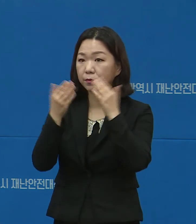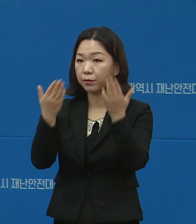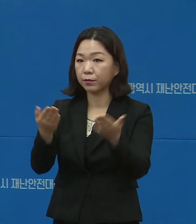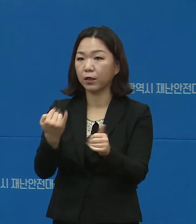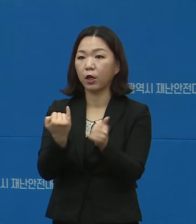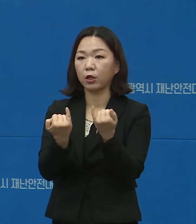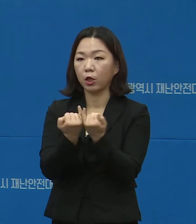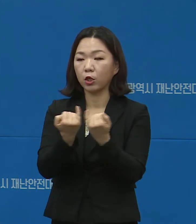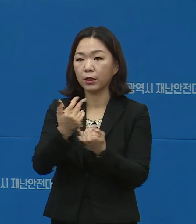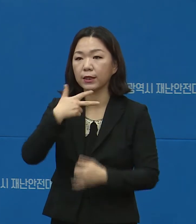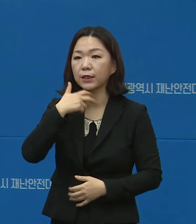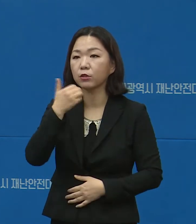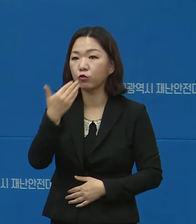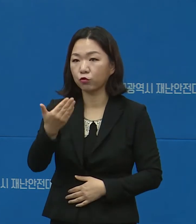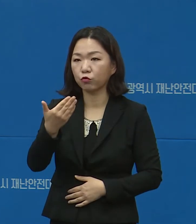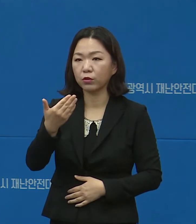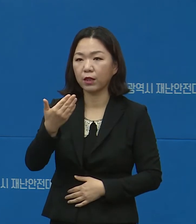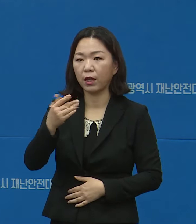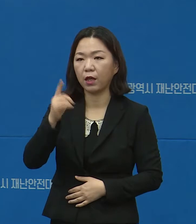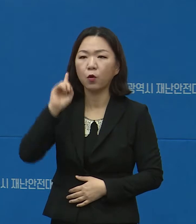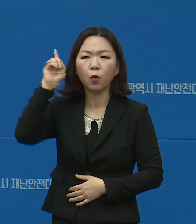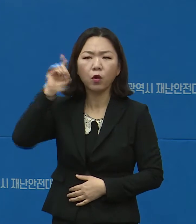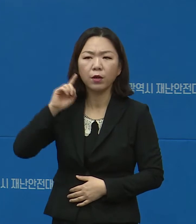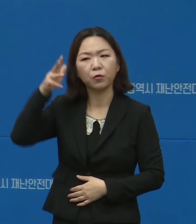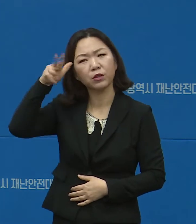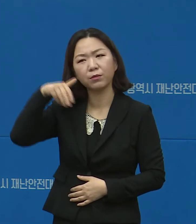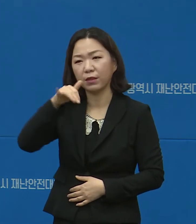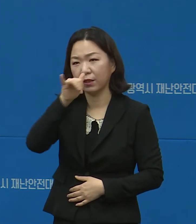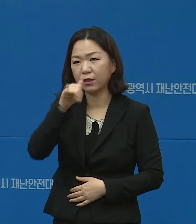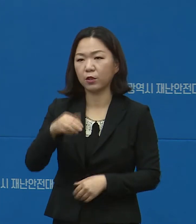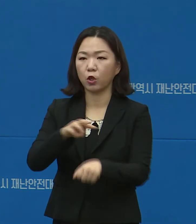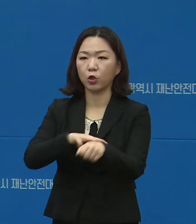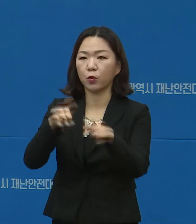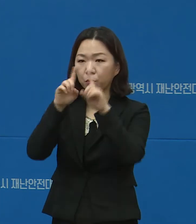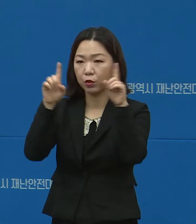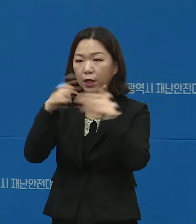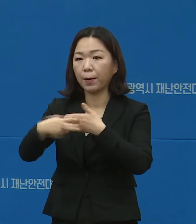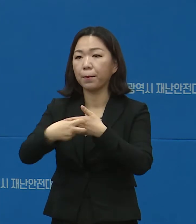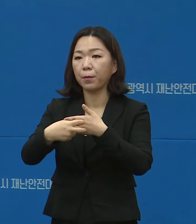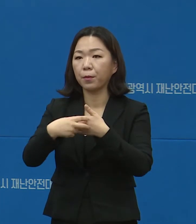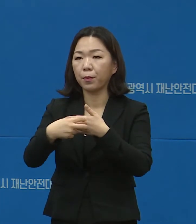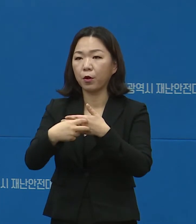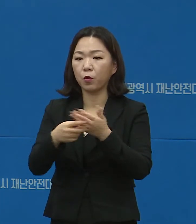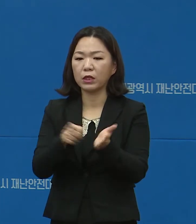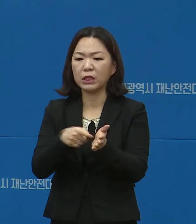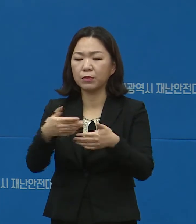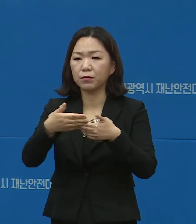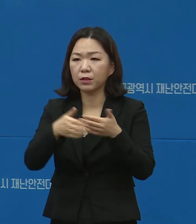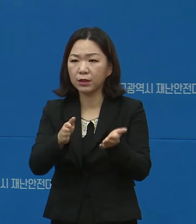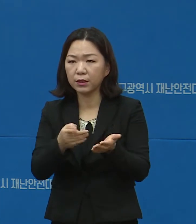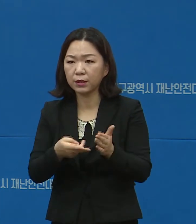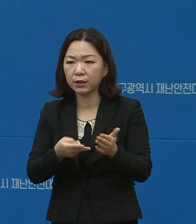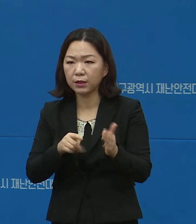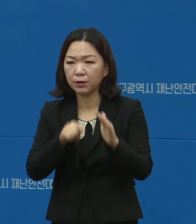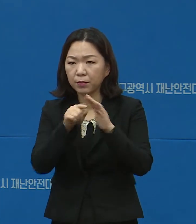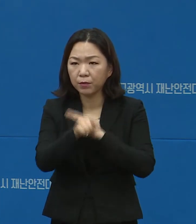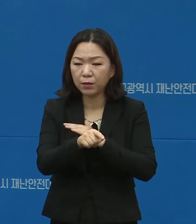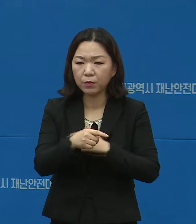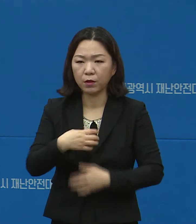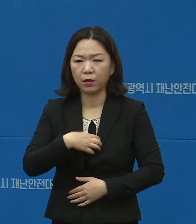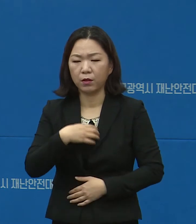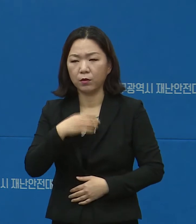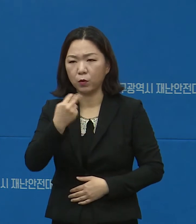79세 고혈압과 치매가 있으셨습니다. 3월 8일 경북대병원 응급실에 내원을 숨가쁨과 발열로